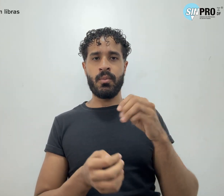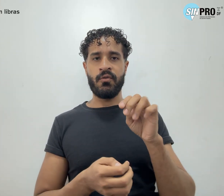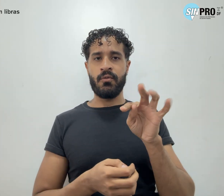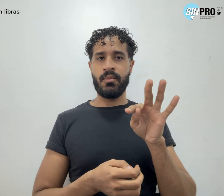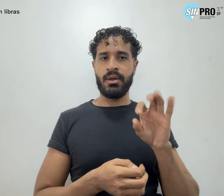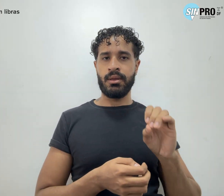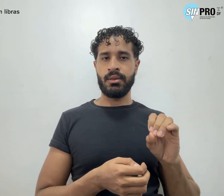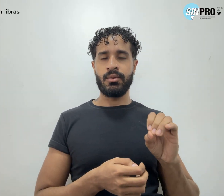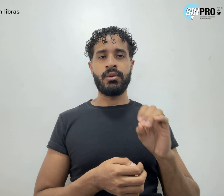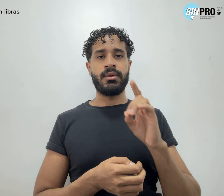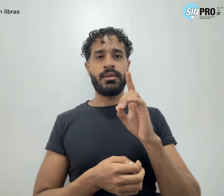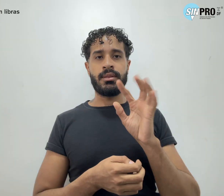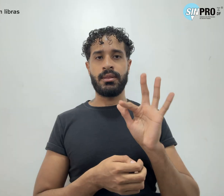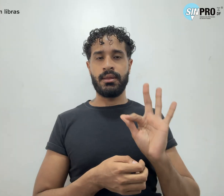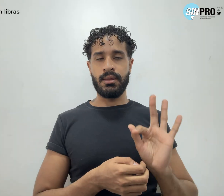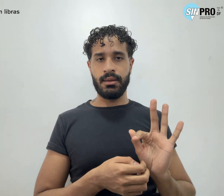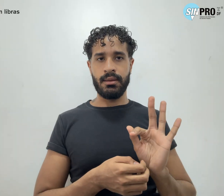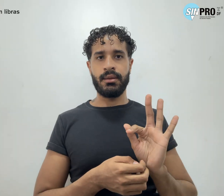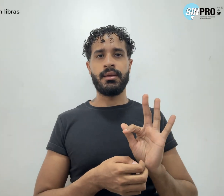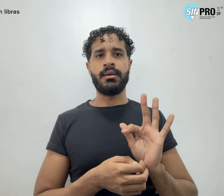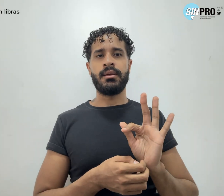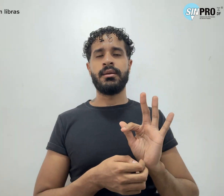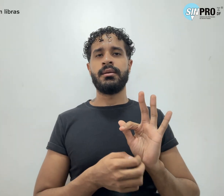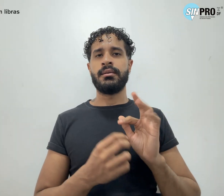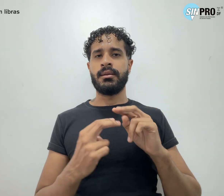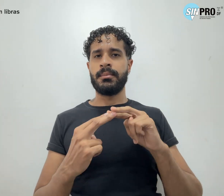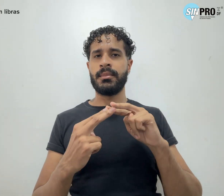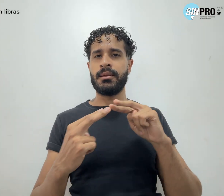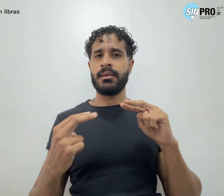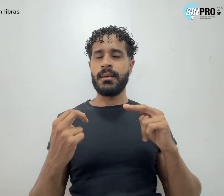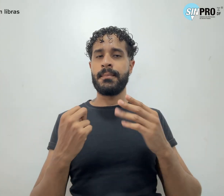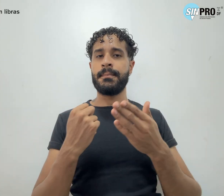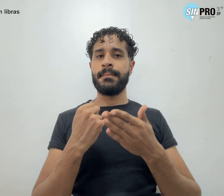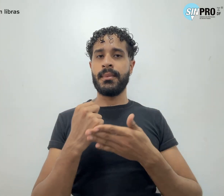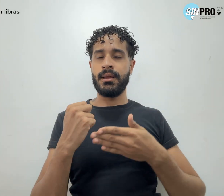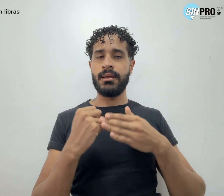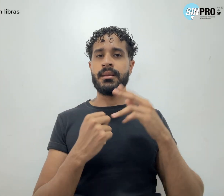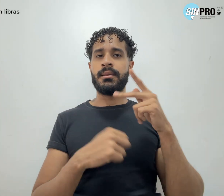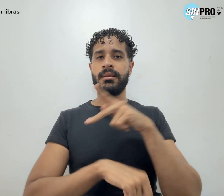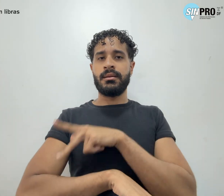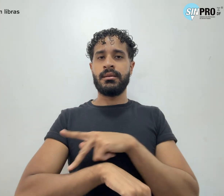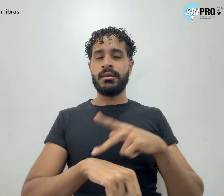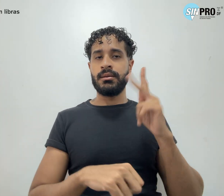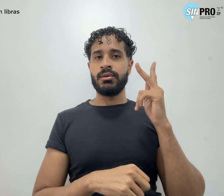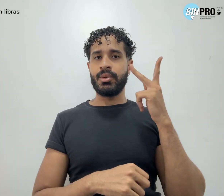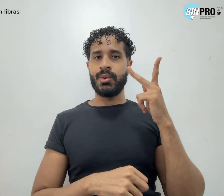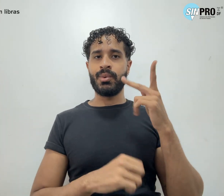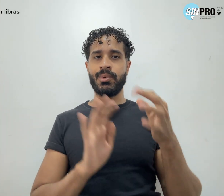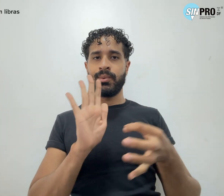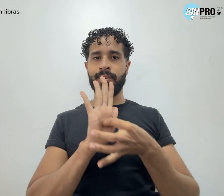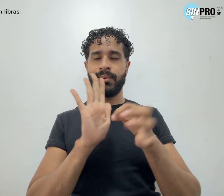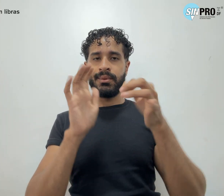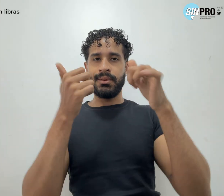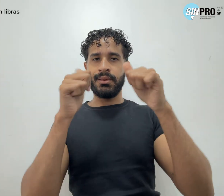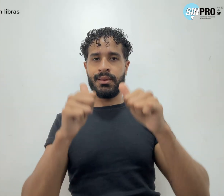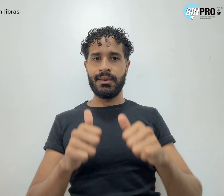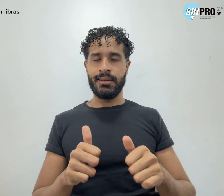Distrito Federal, à luz da pedagogia histórico-crítica, análise da